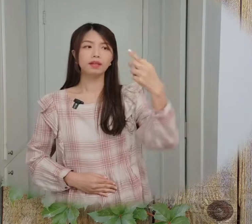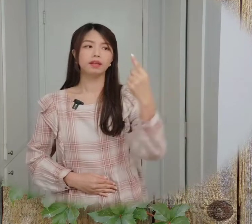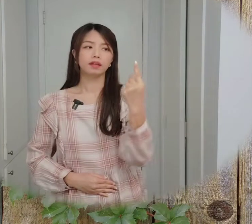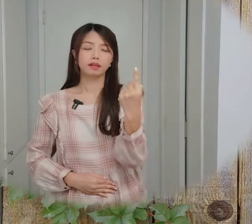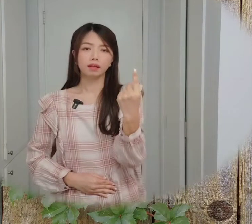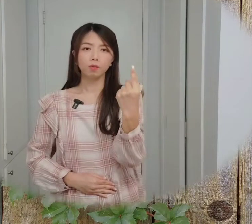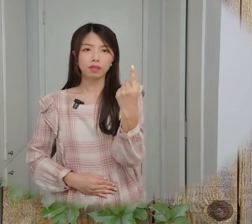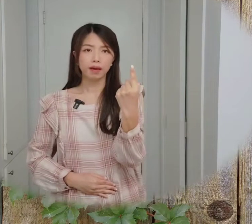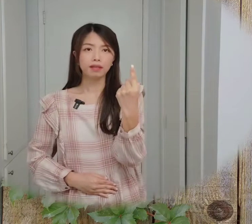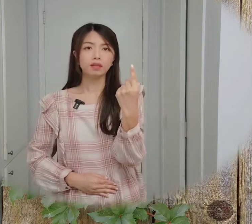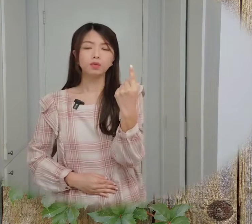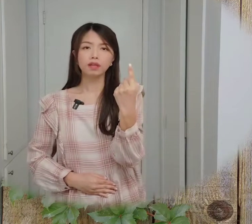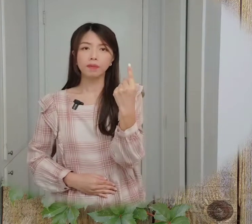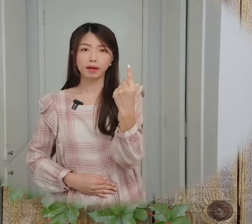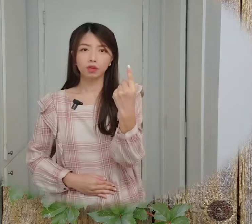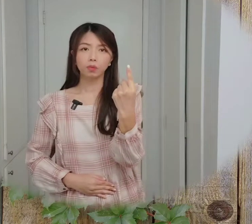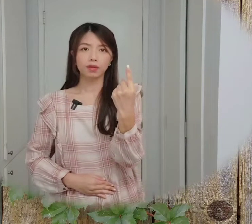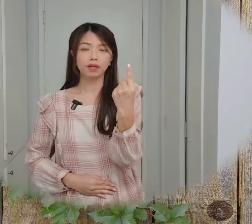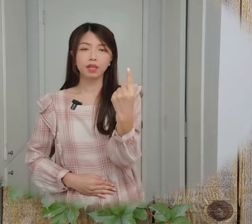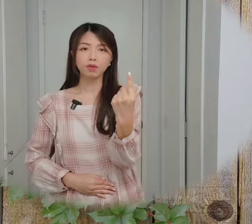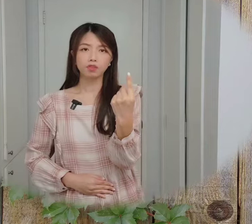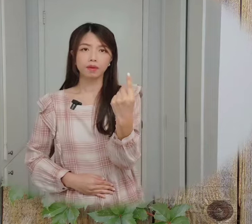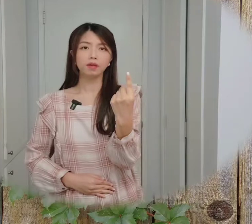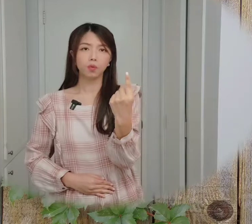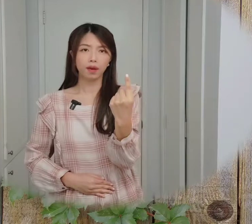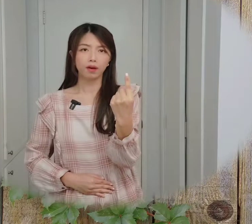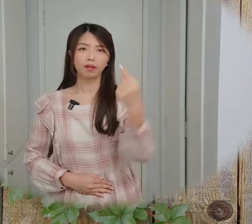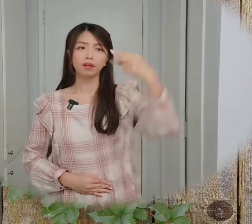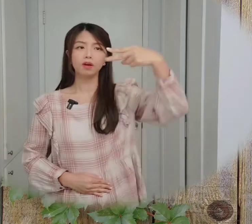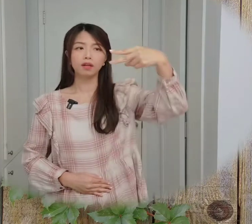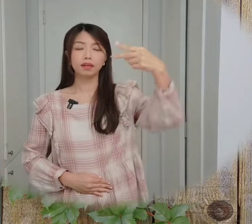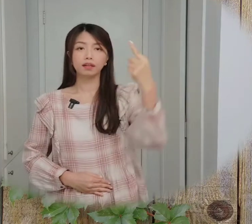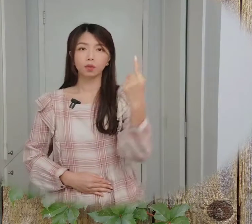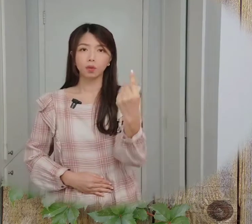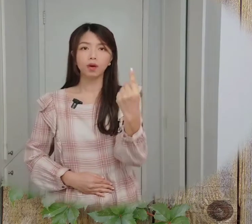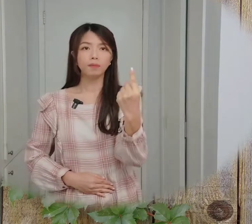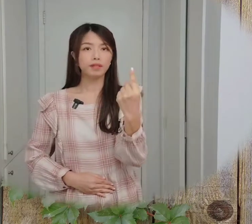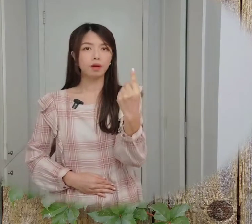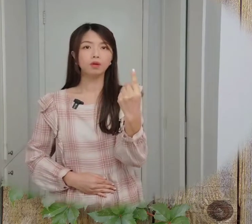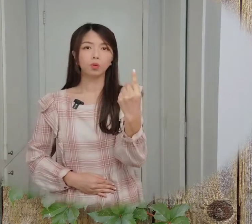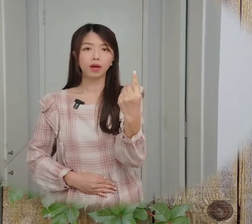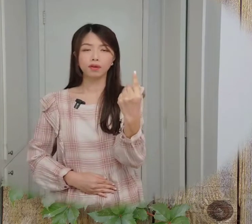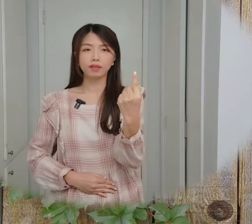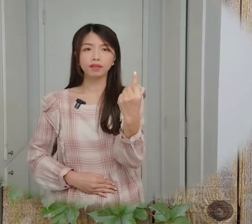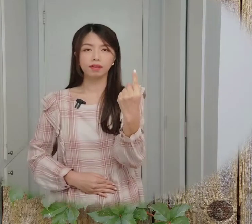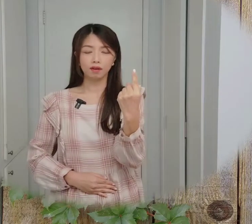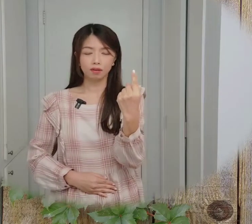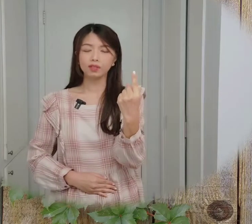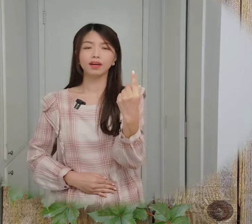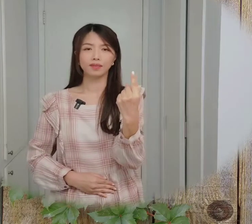지화는 검지만 손등이 바깥으로 보이게 이렇게 세워주시면 오예요. 그래서 디귿, 오 합해서 도라고